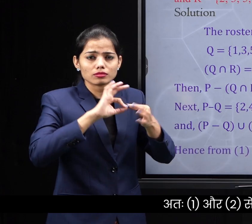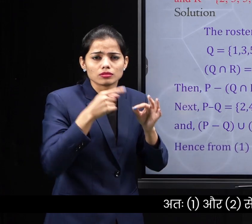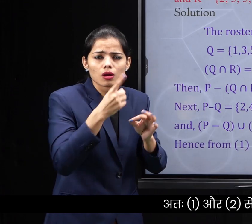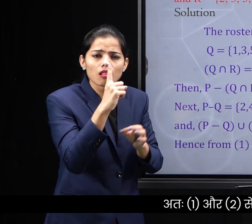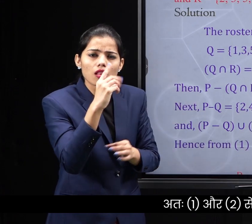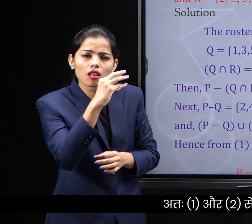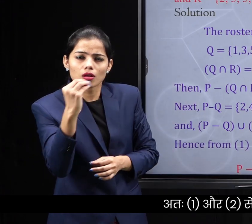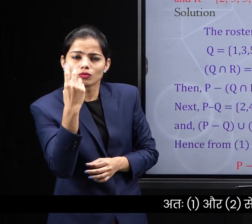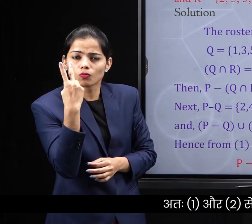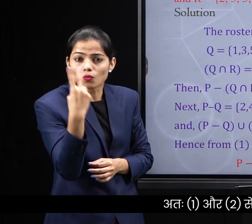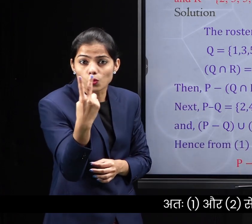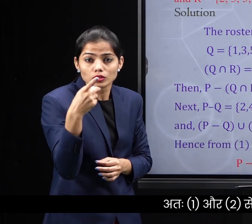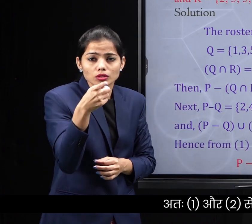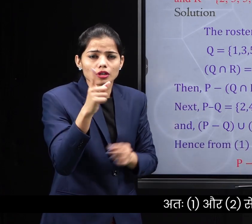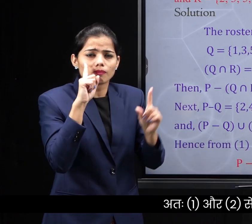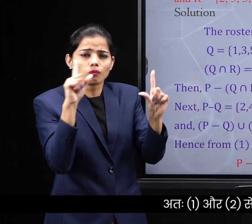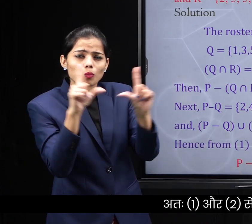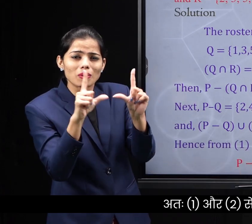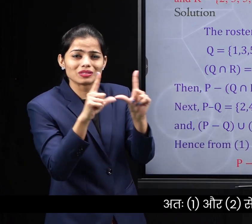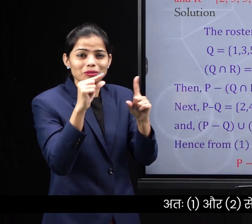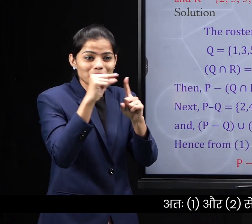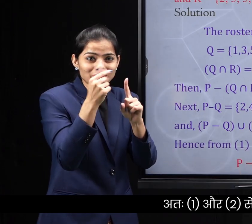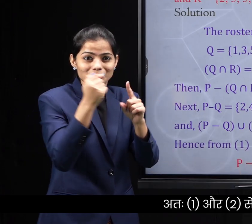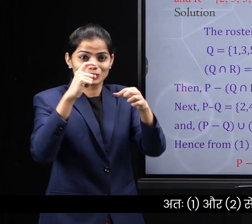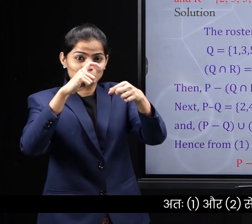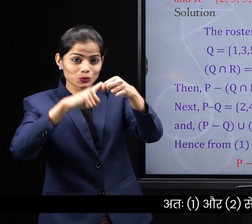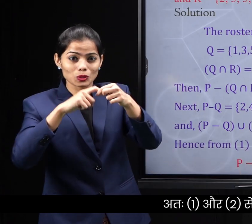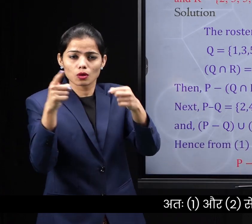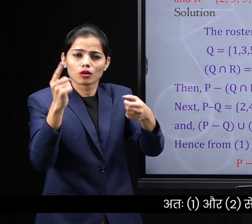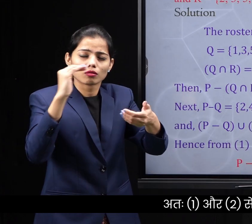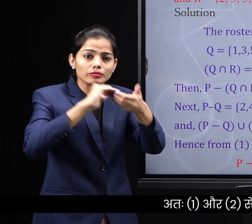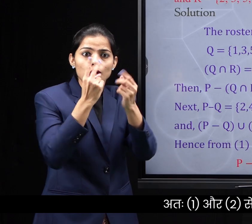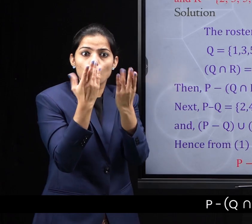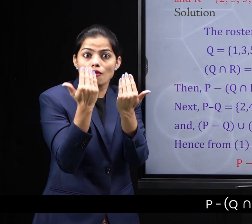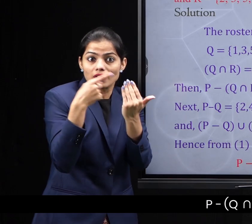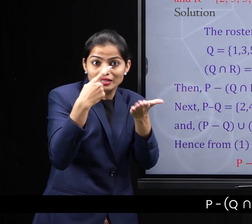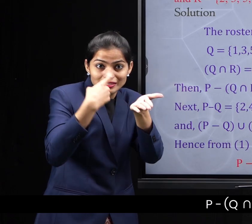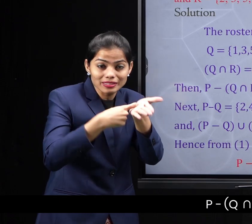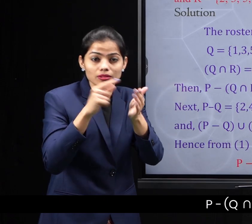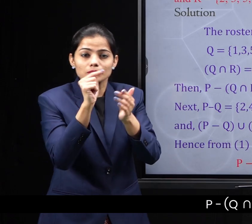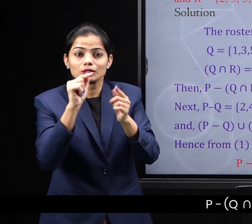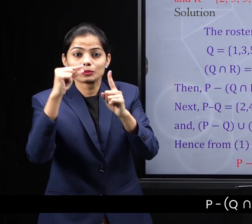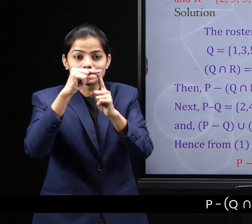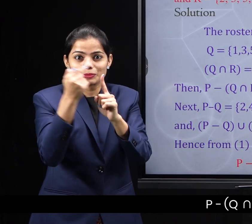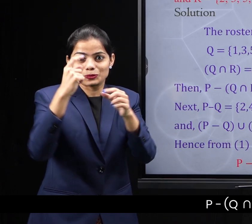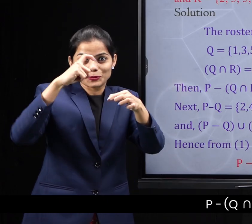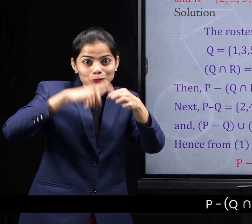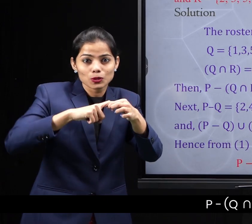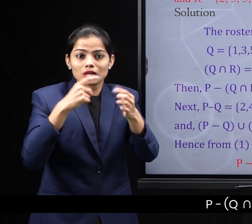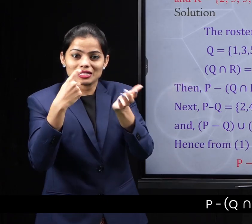अतः 1 और 2 से यह सत्यापित किया जाता है कि P minus Q intersection R is equals